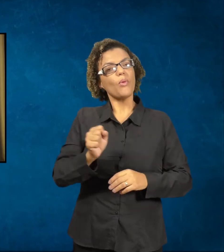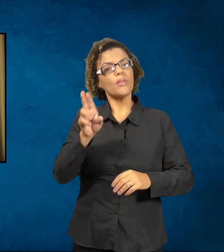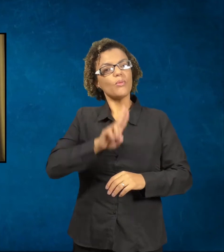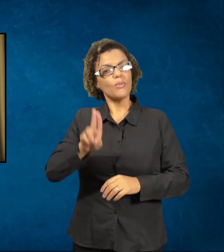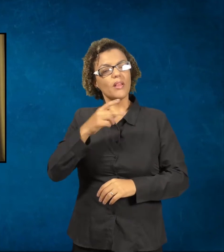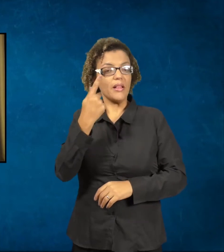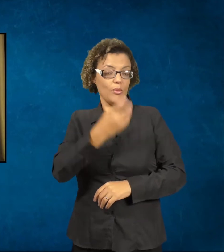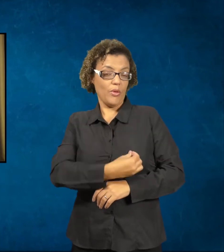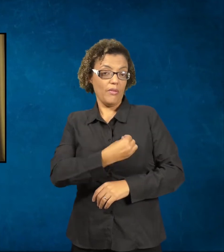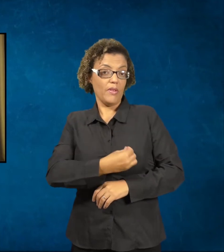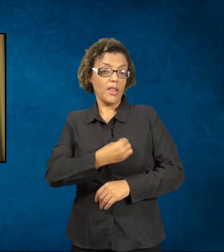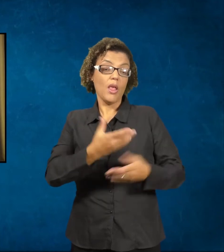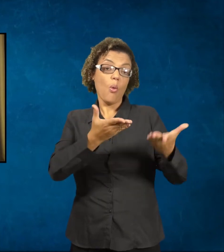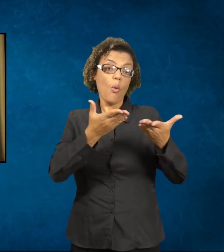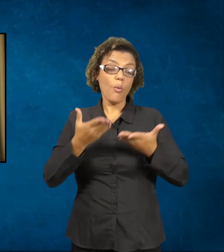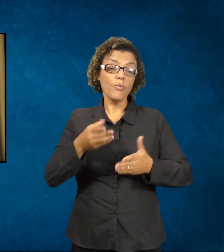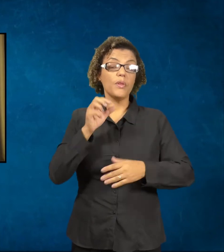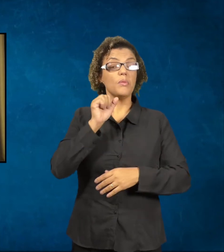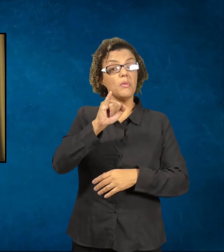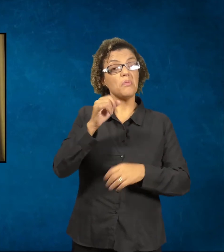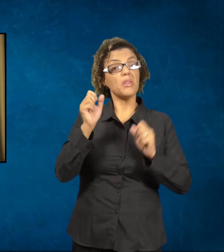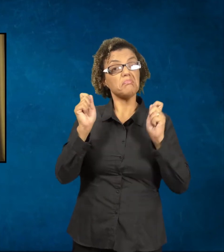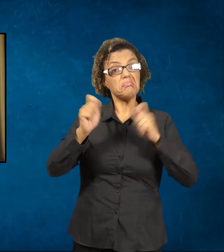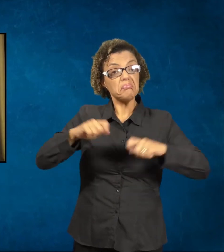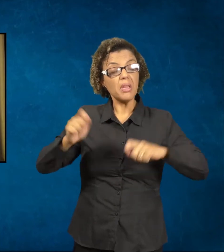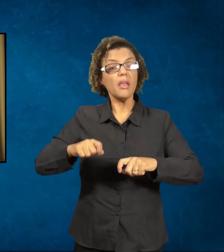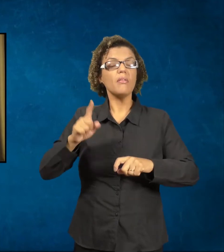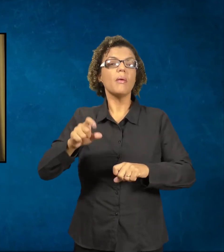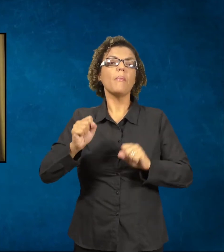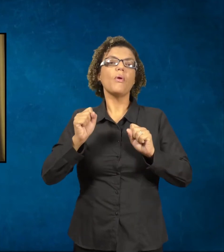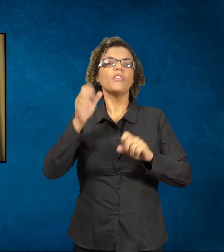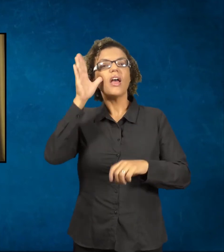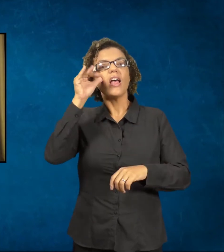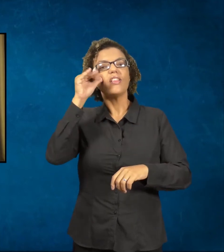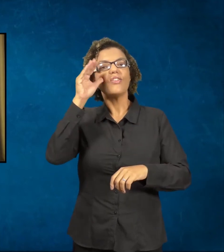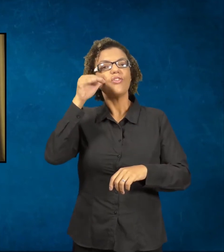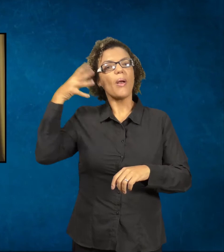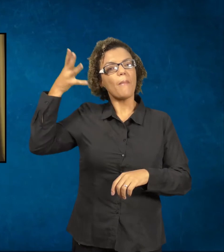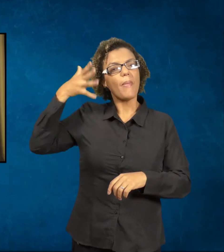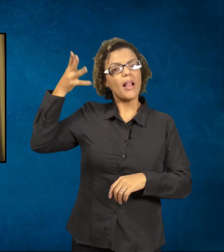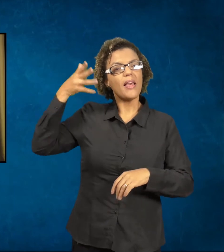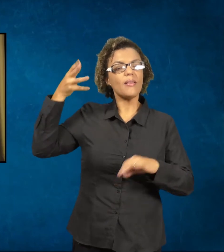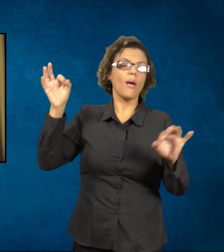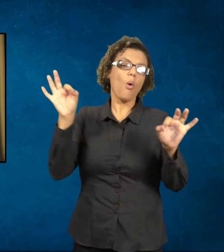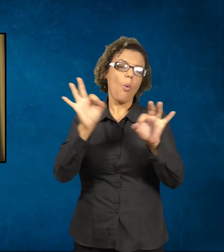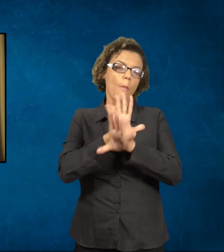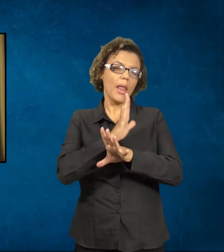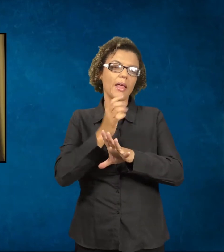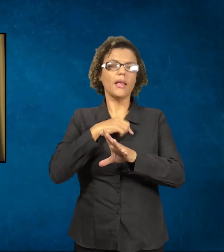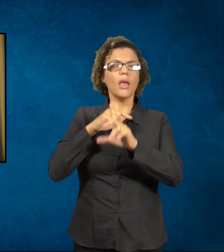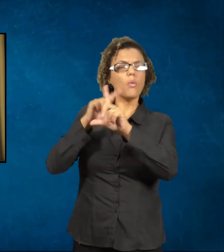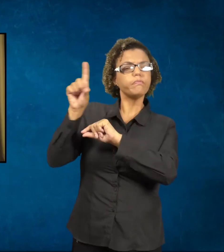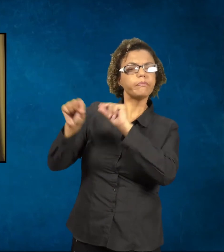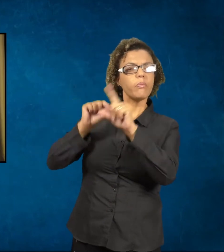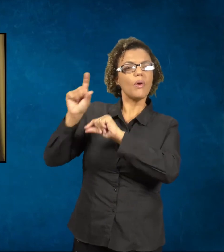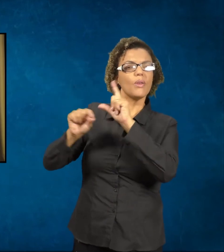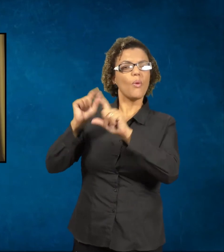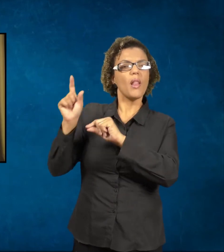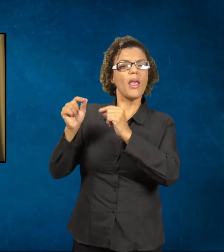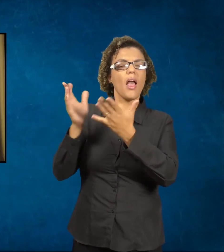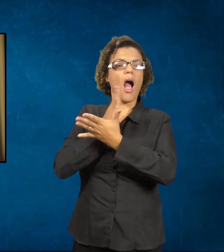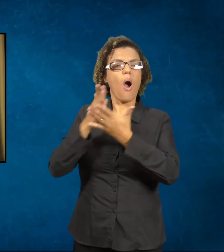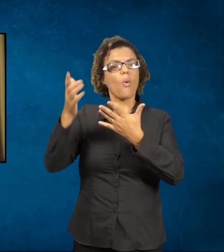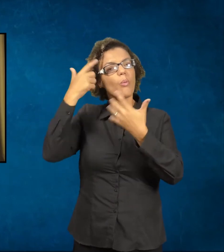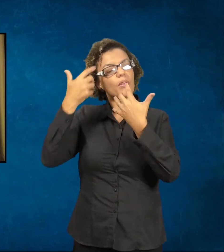se tiverem oportunidade, no YouTube, assistirem a palestra completa, do qual eu retirei algumas reflexões para